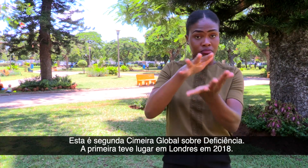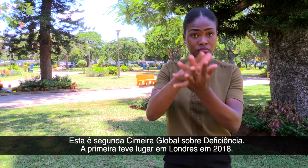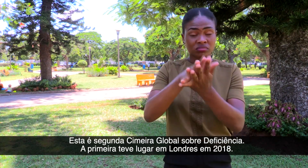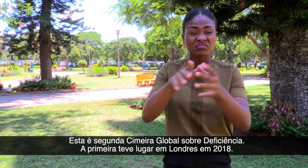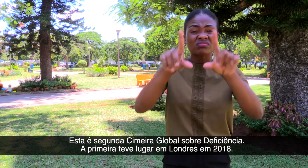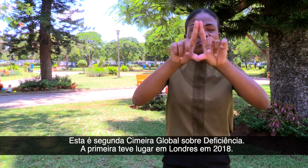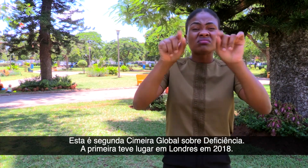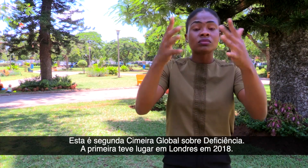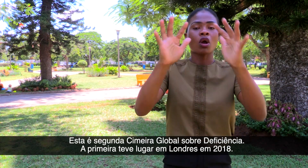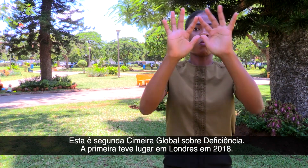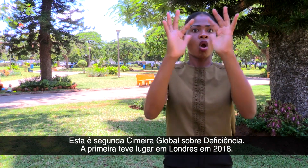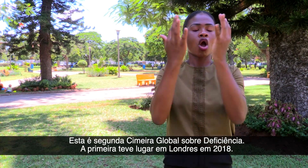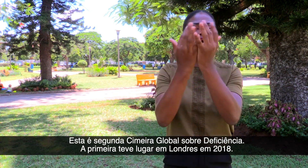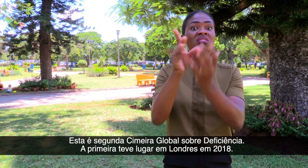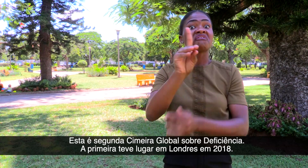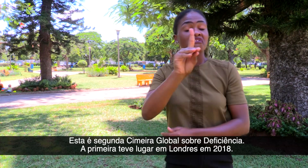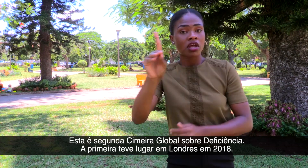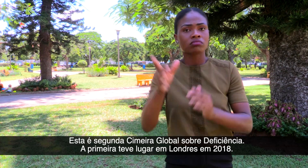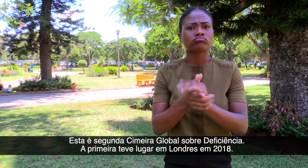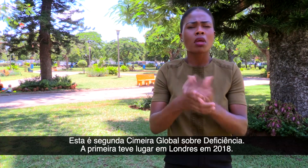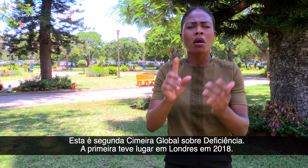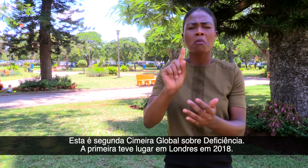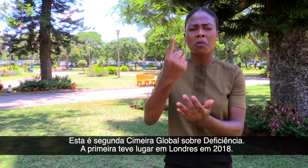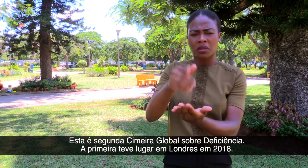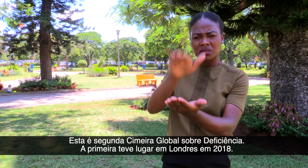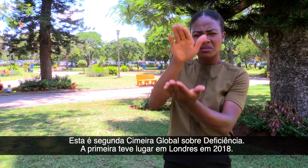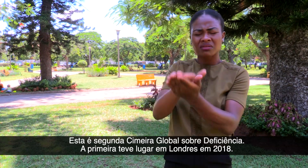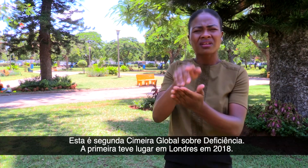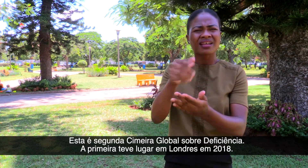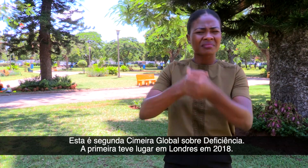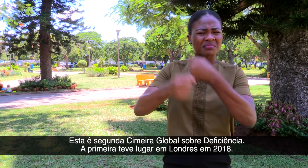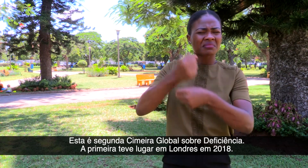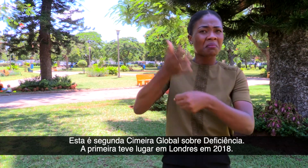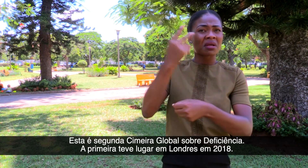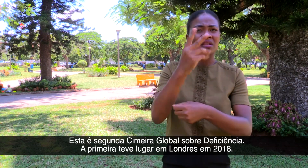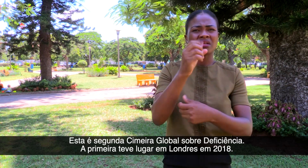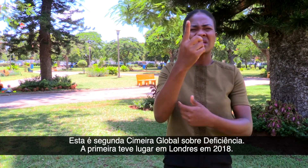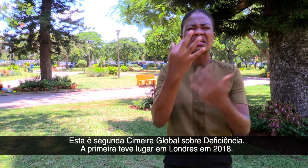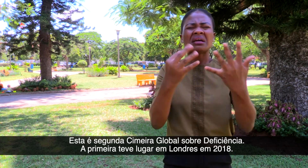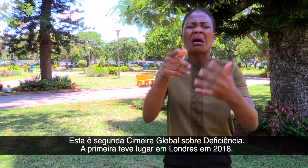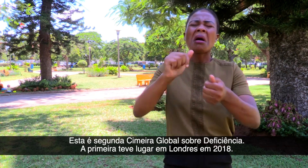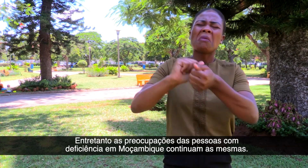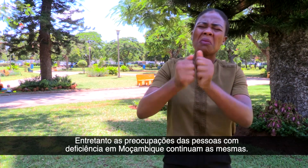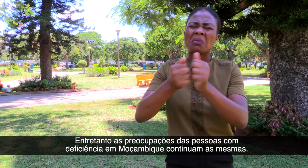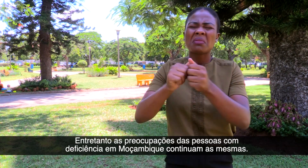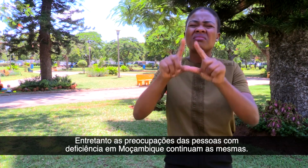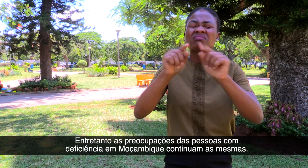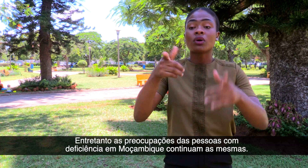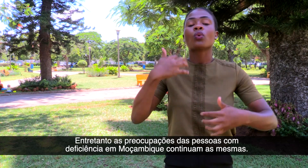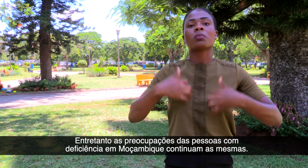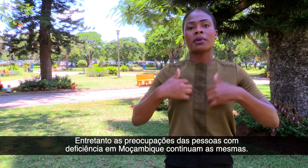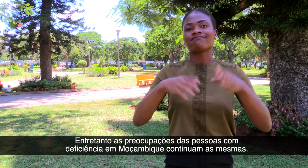Esta é a segunda Cimeira Global sobre a Deficiência. A primeira teve lugar em Londres em 2018. Entretanto,